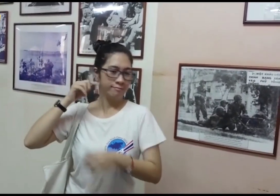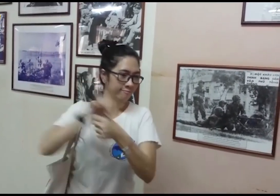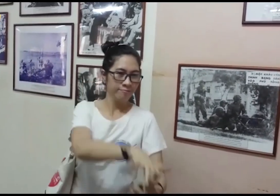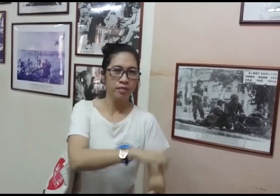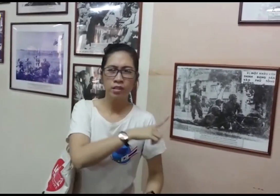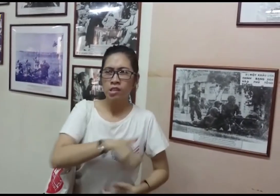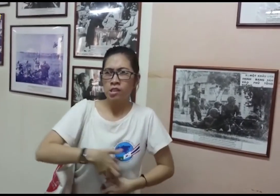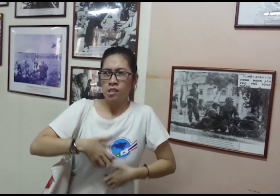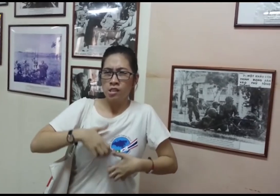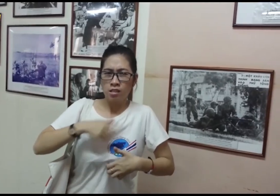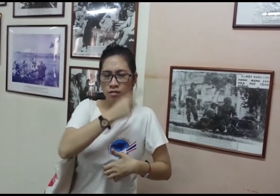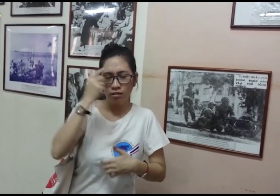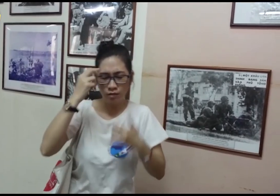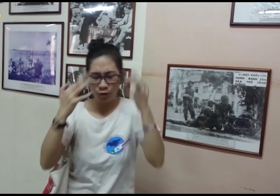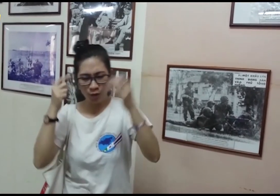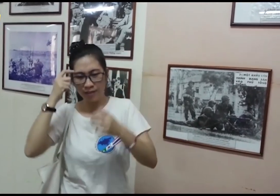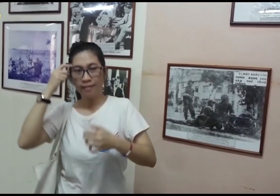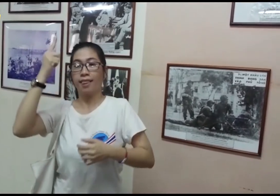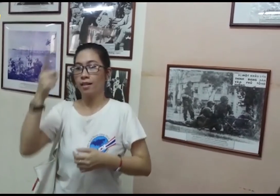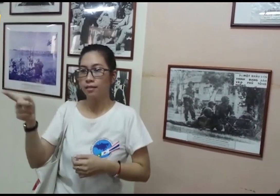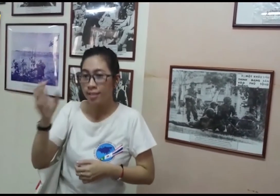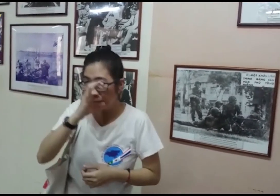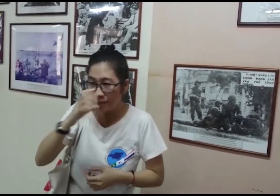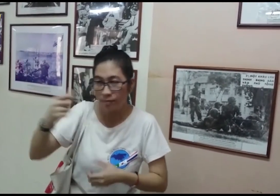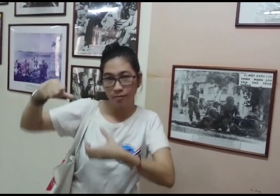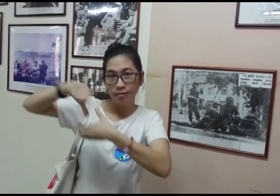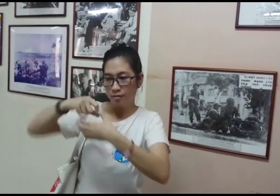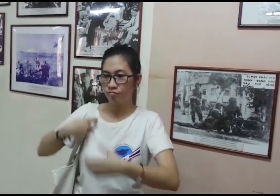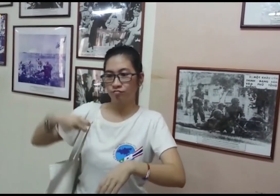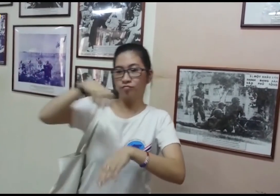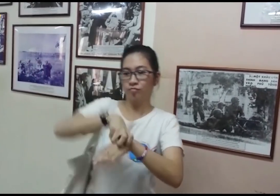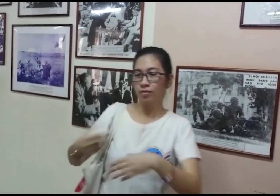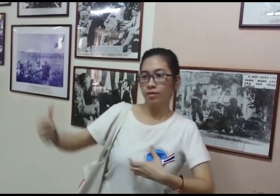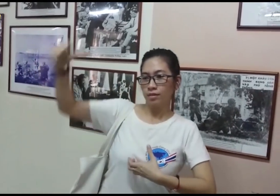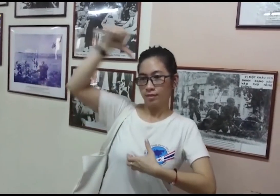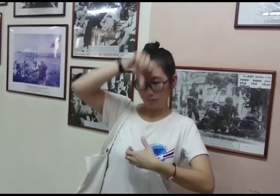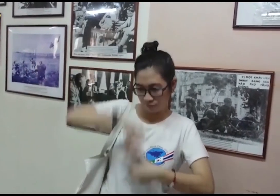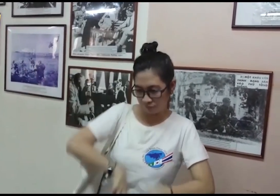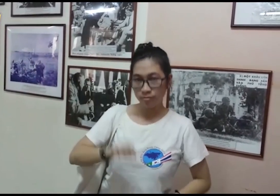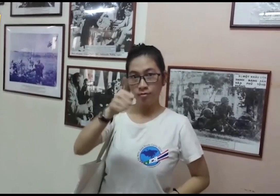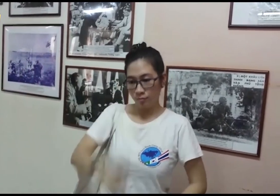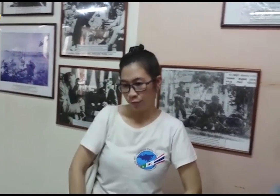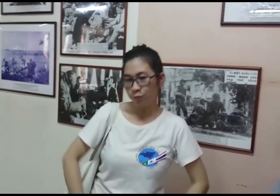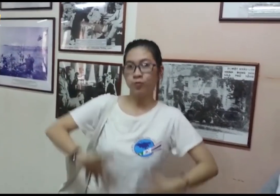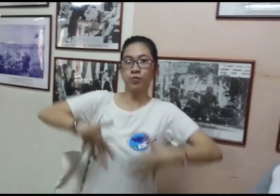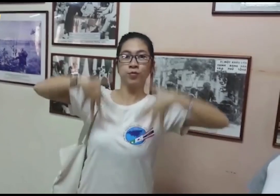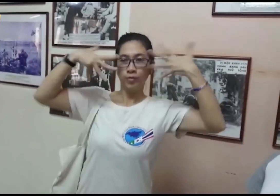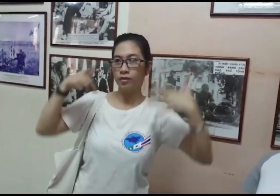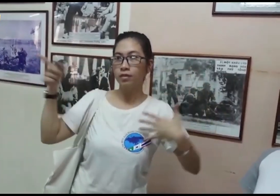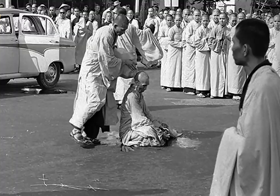ihn komplett. Aus dem Frust heraus kam dem Mönch seine Märtyreridee. Er ließ sich öffentlich mit Benzin übergießen und ging aus Protest in Flammen